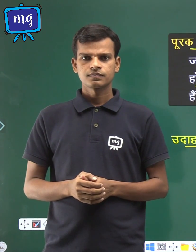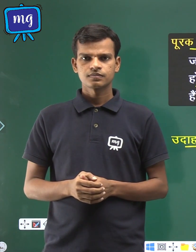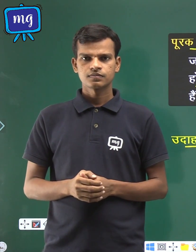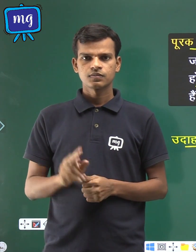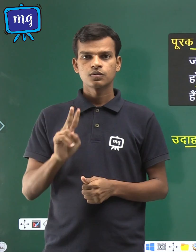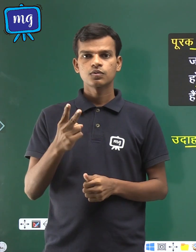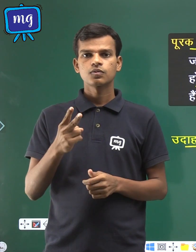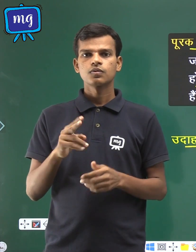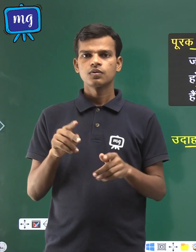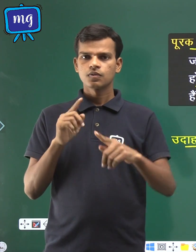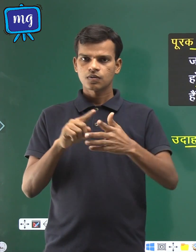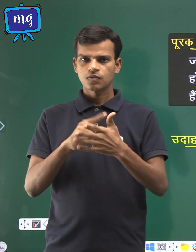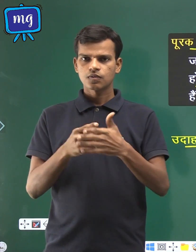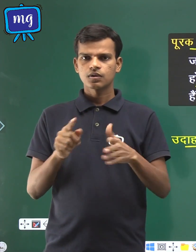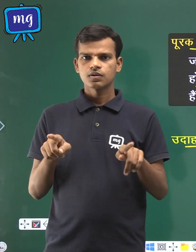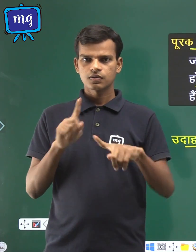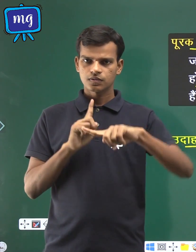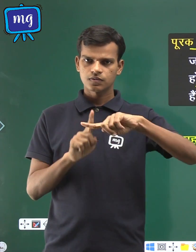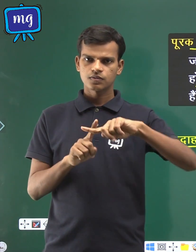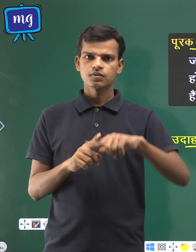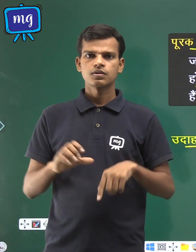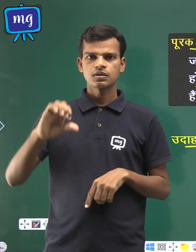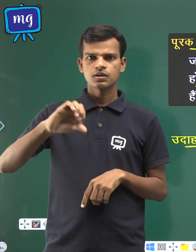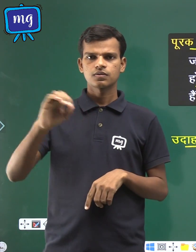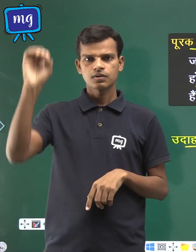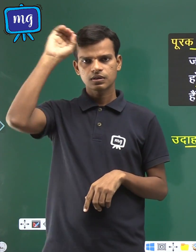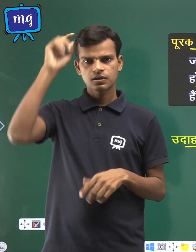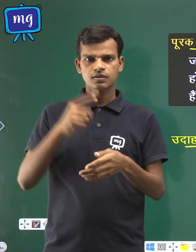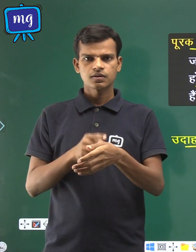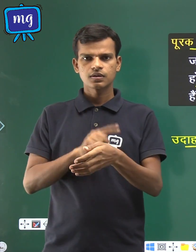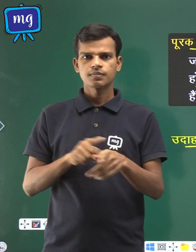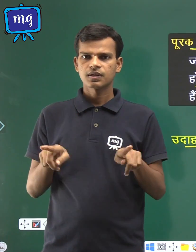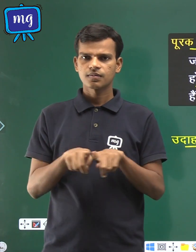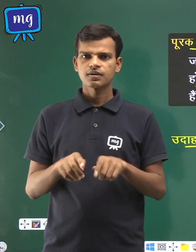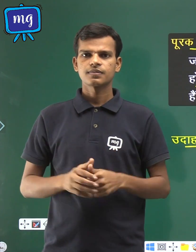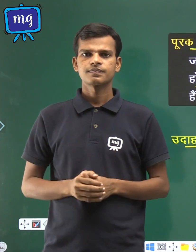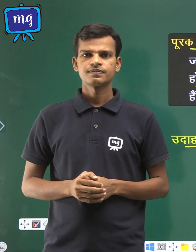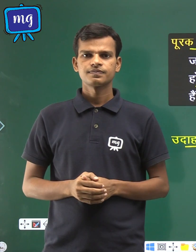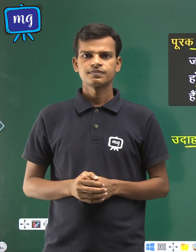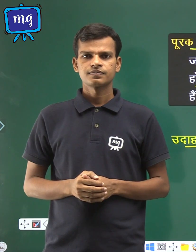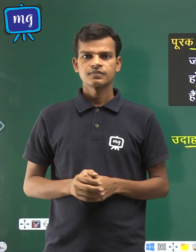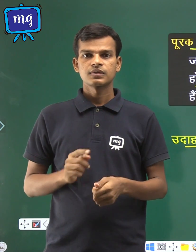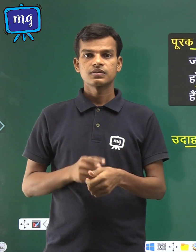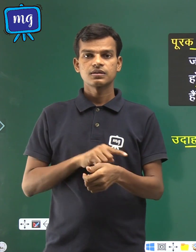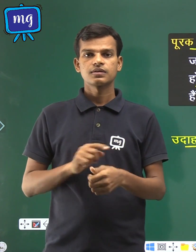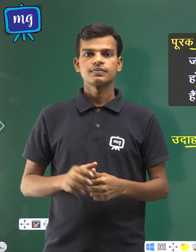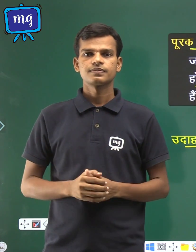दो कोणों का योग 90 डिग्री के बराबर है,